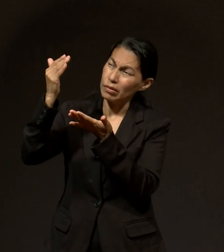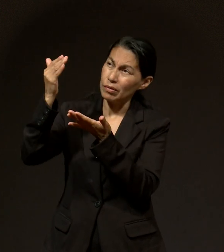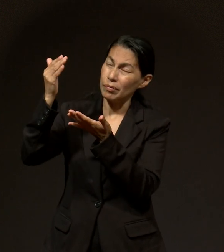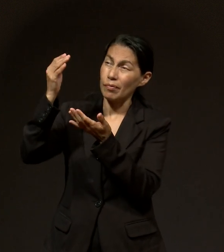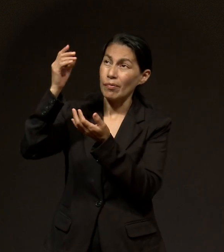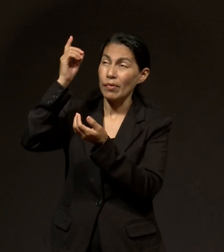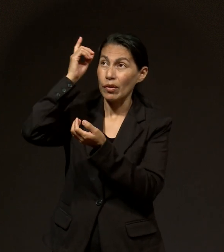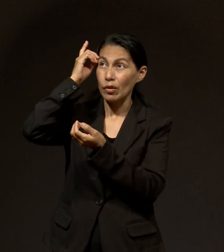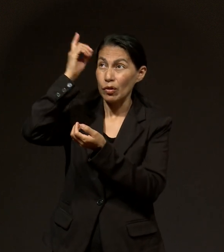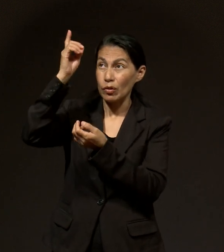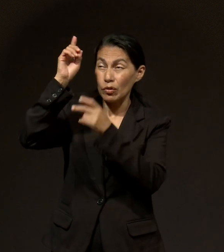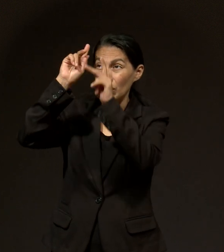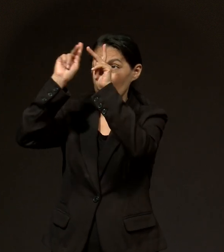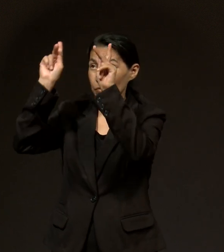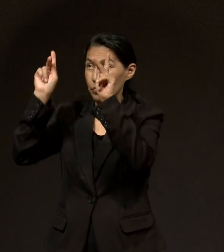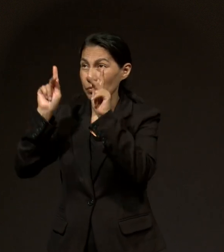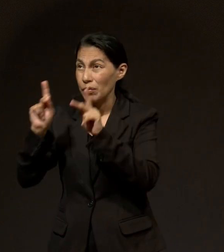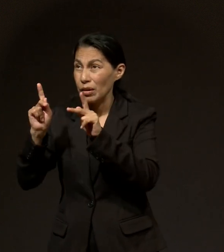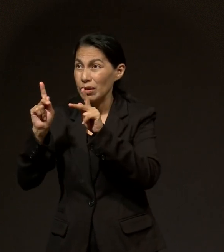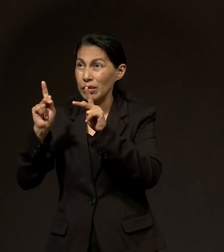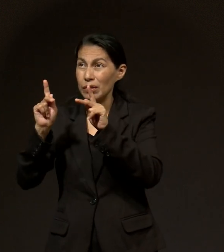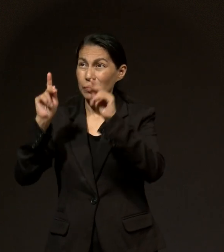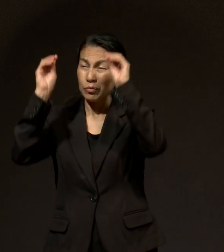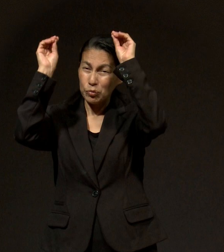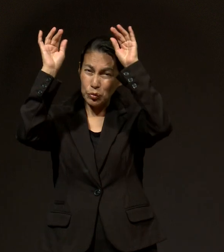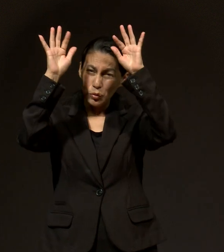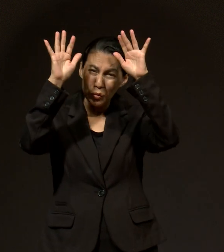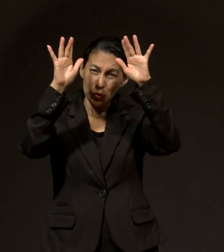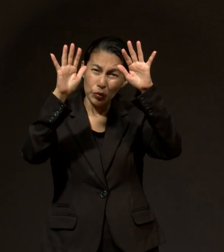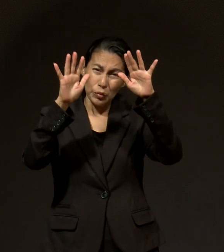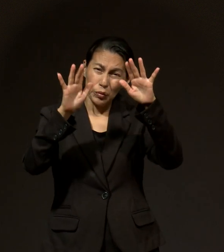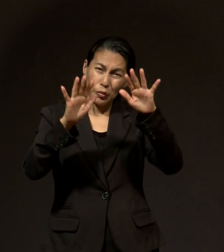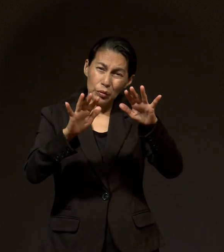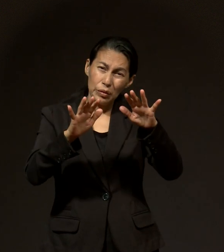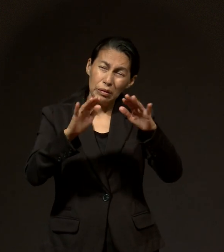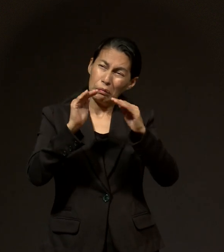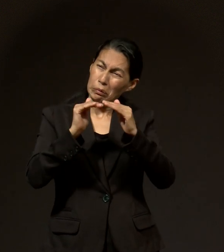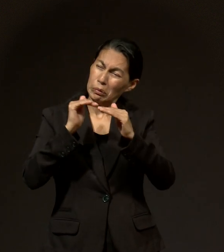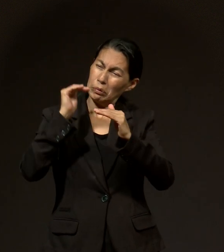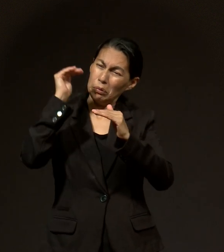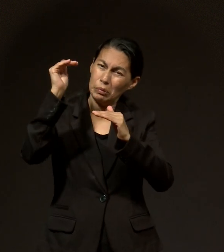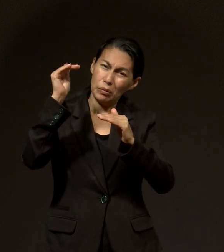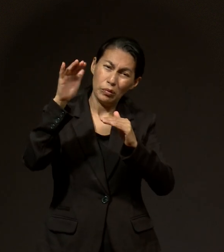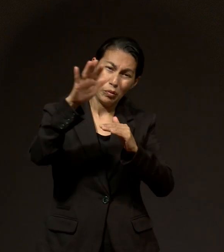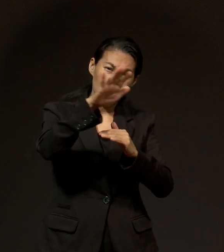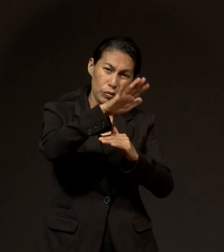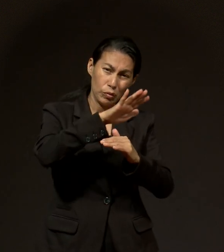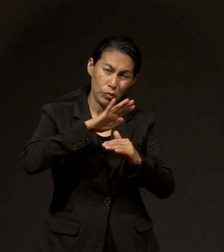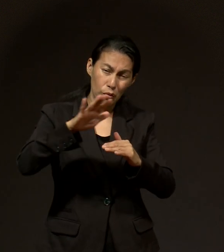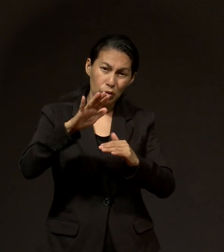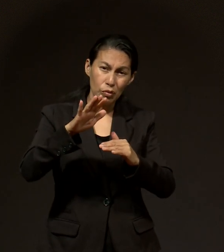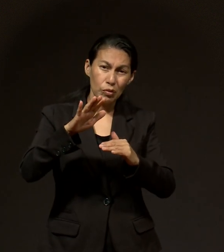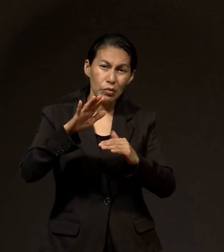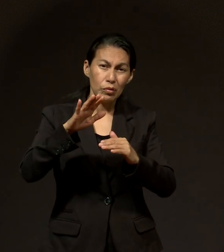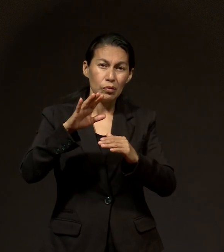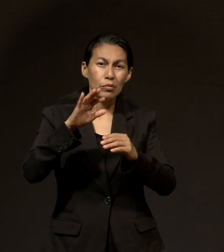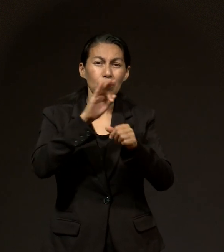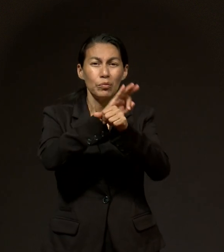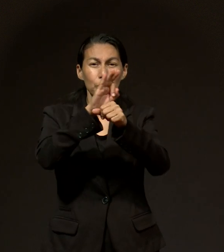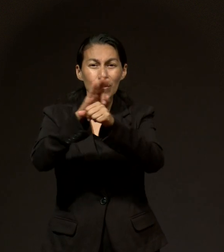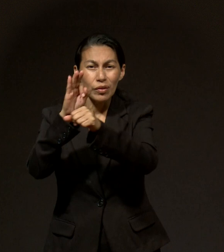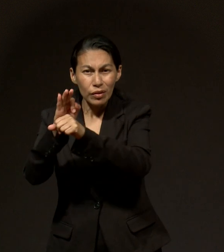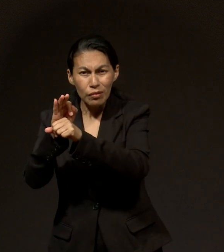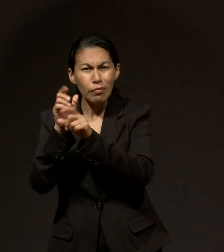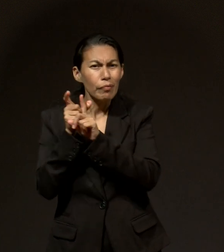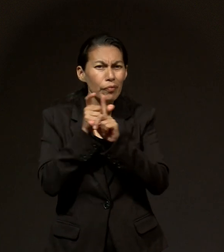Y la paz De Dios Que sobrepasa Todo entendimiento Guardará Vuestros